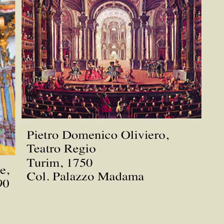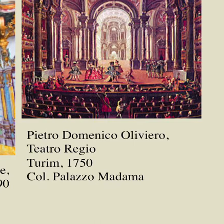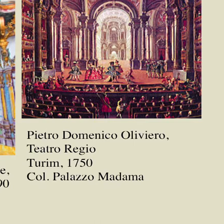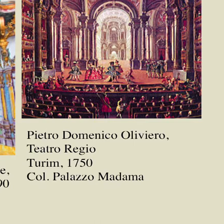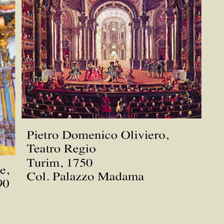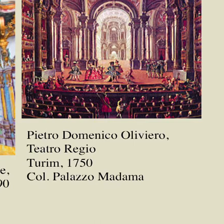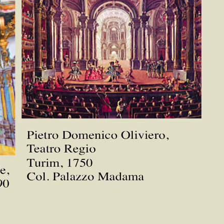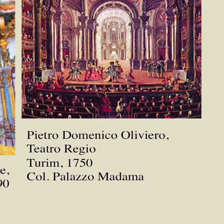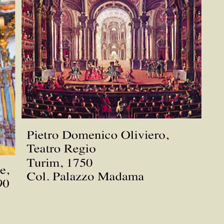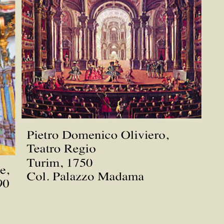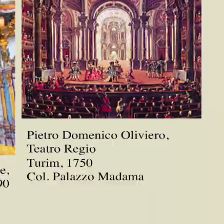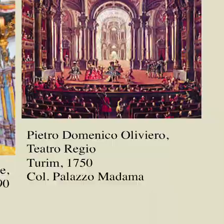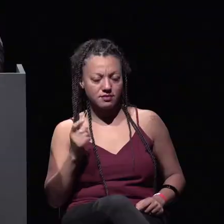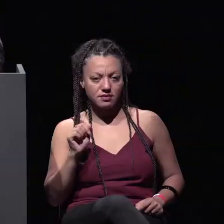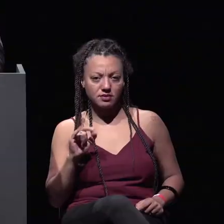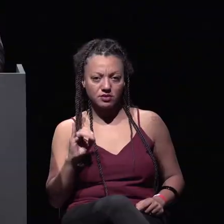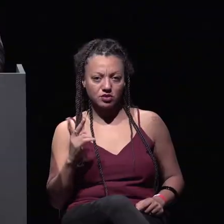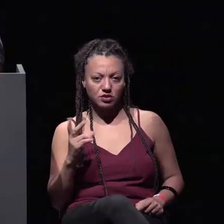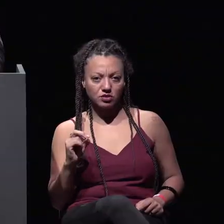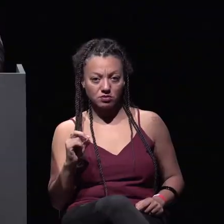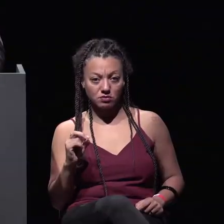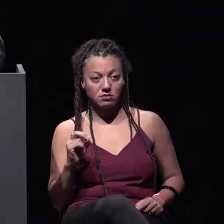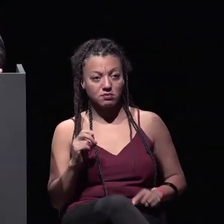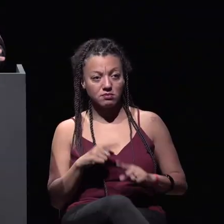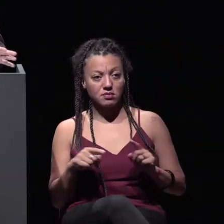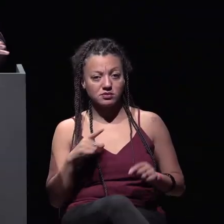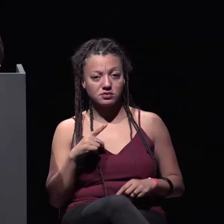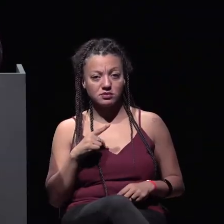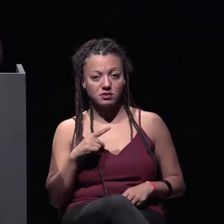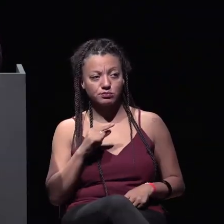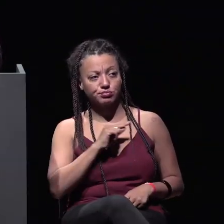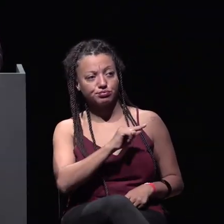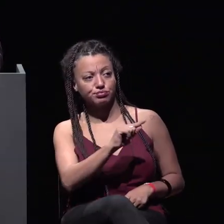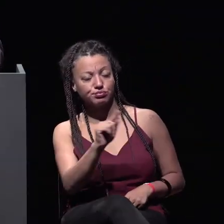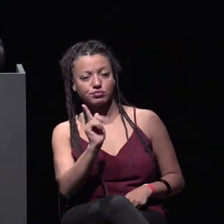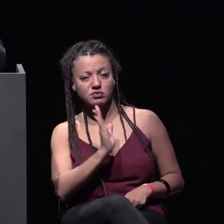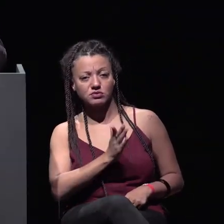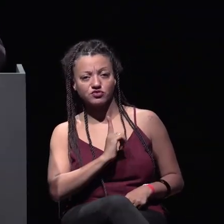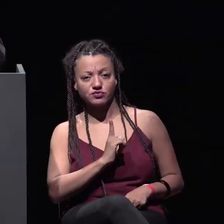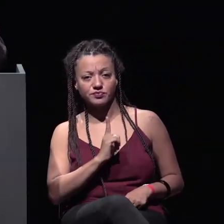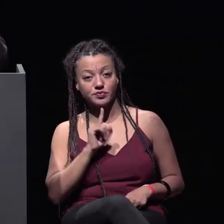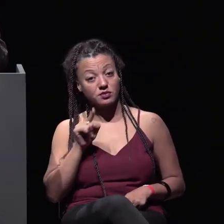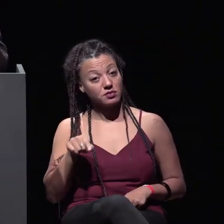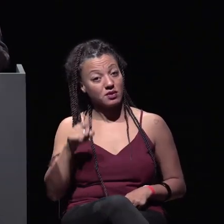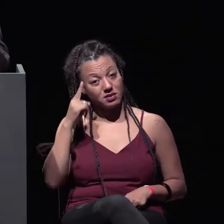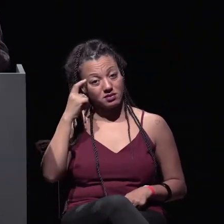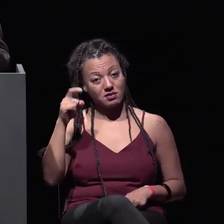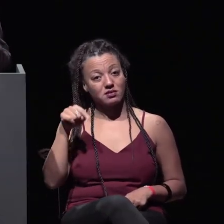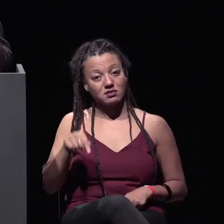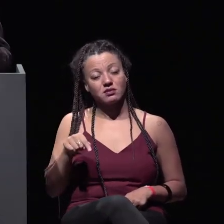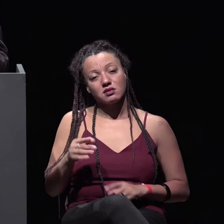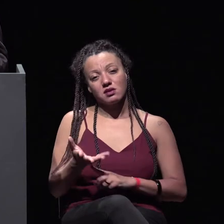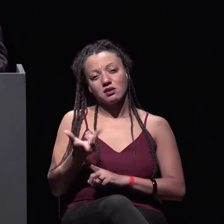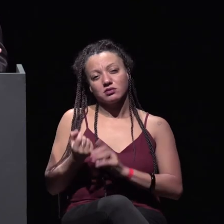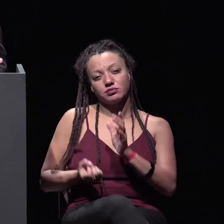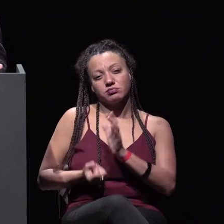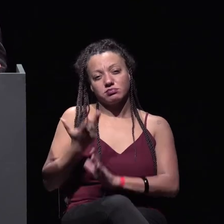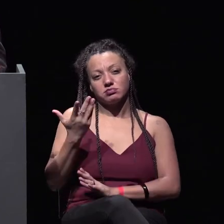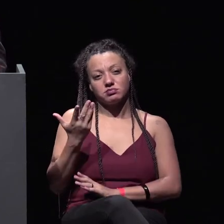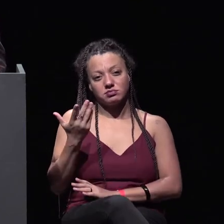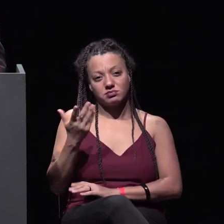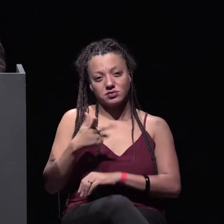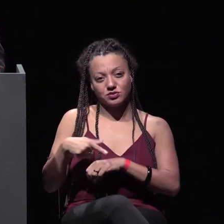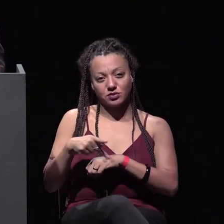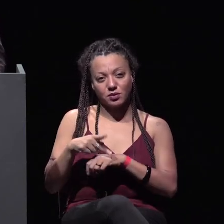utilizados pelo aleijadinho né então a idéia de que ele seja o fundador da arte nacional baseado muitas vezes nas adaptações